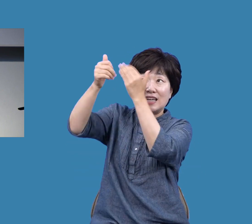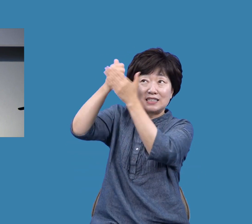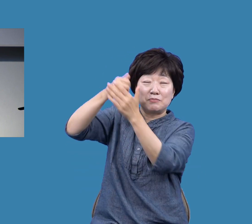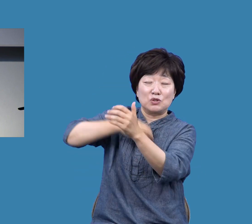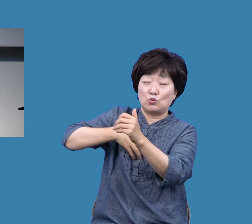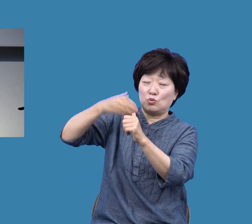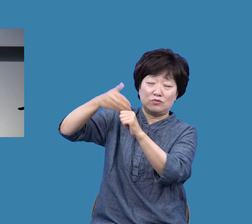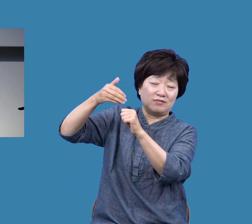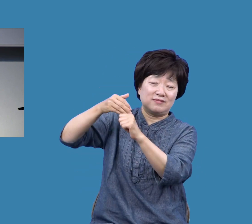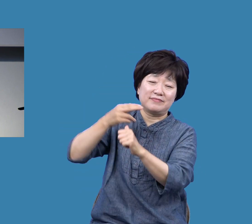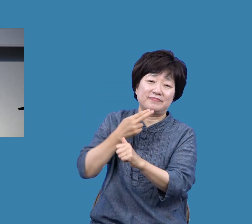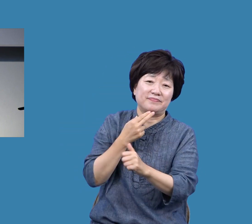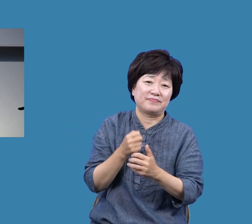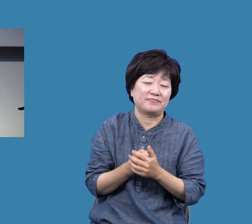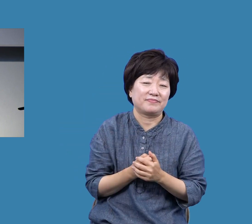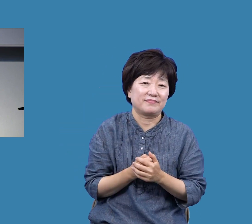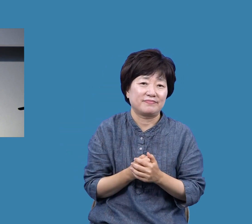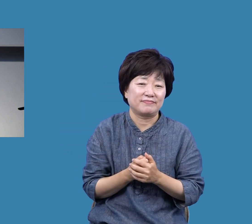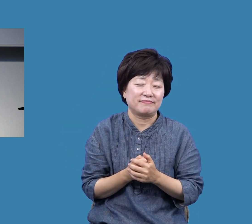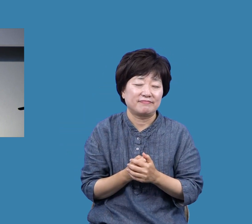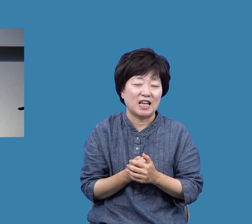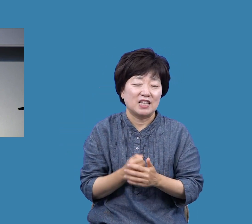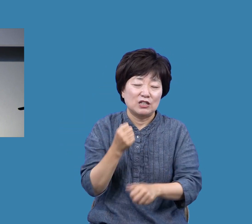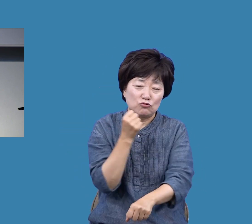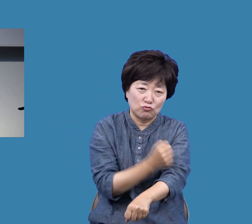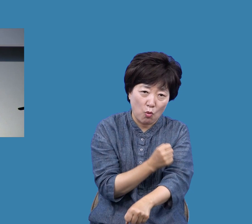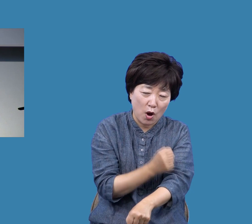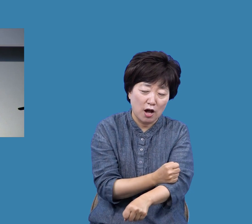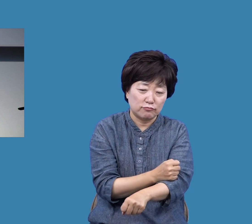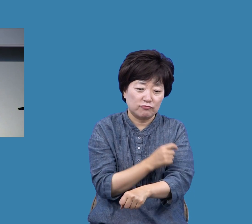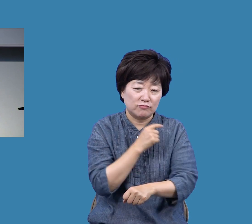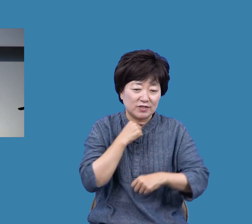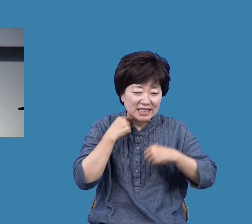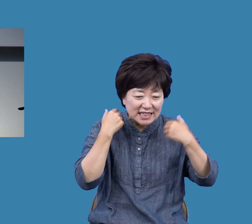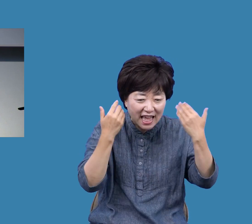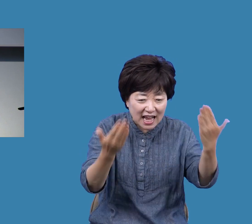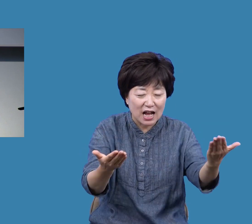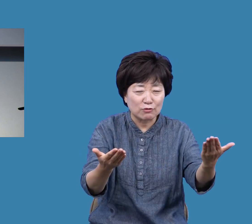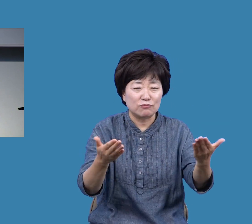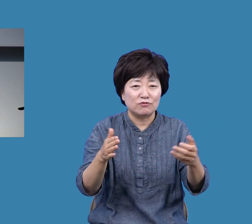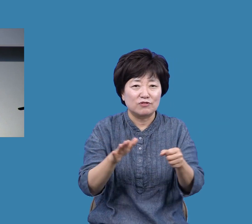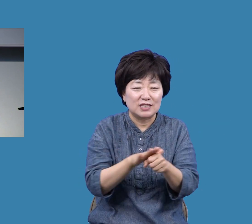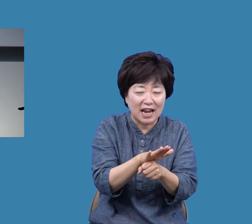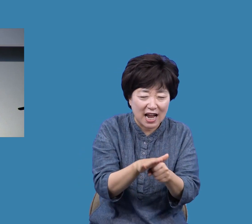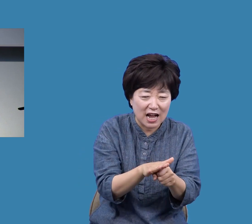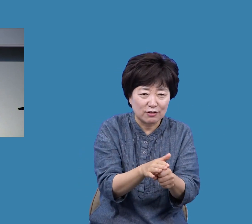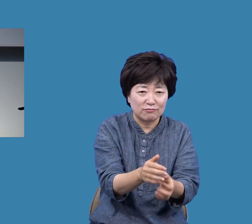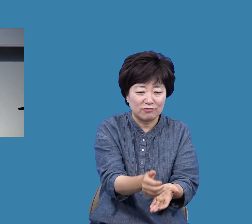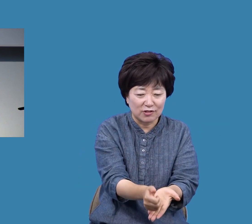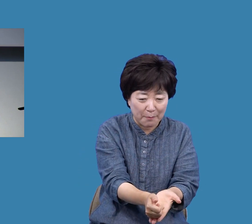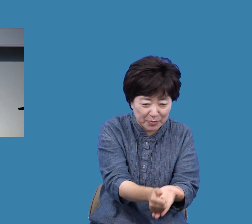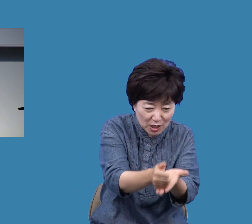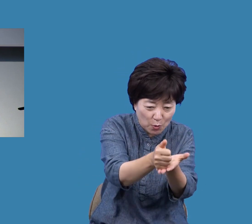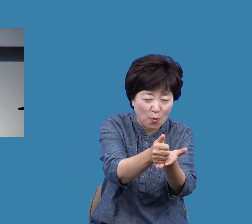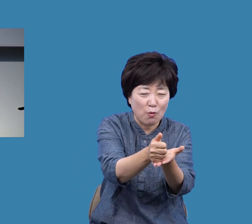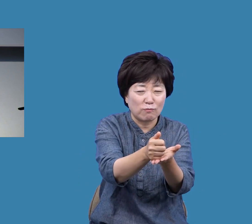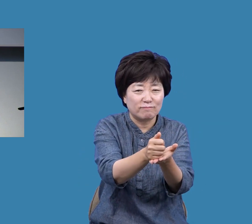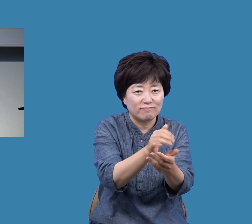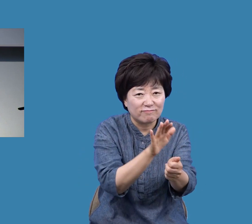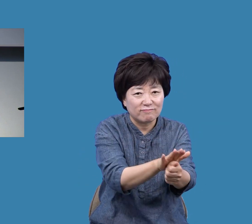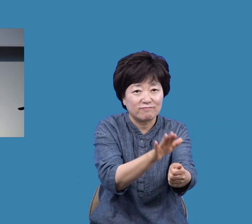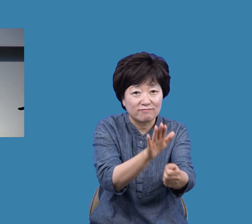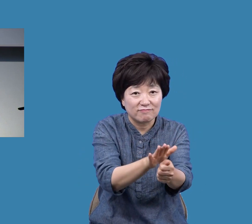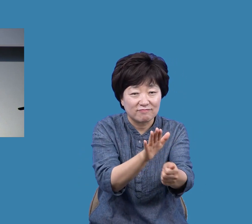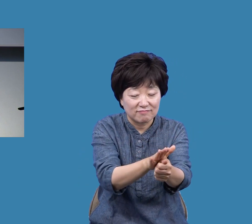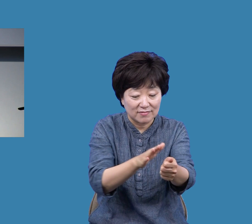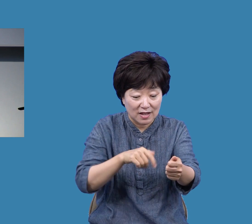결국 수고하고 희생하고 섬기고 사랑하고, 그것이 하나님으로부터